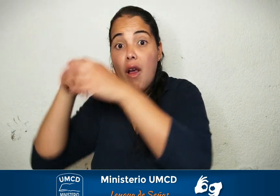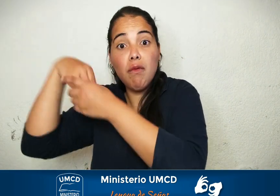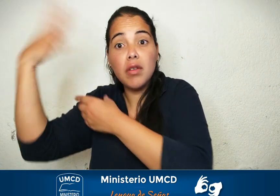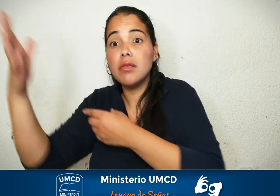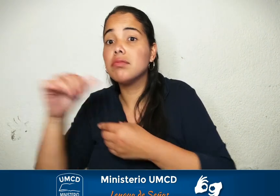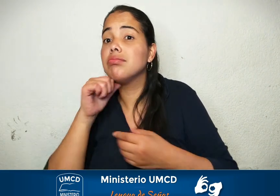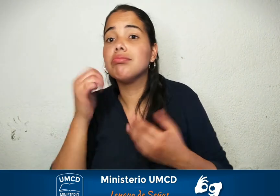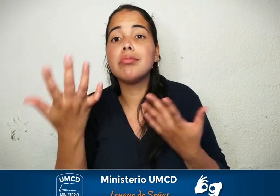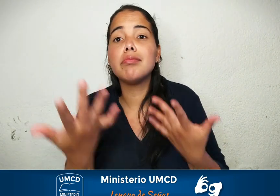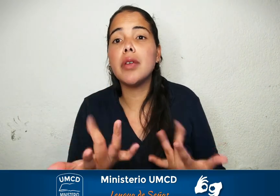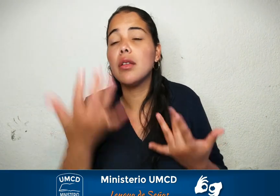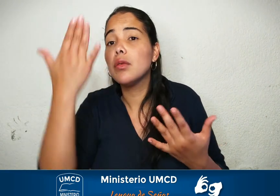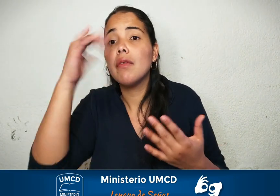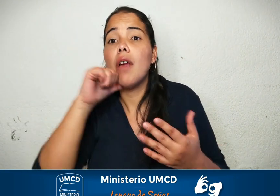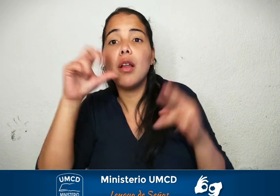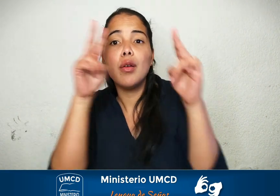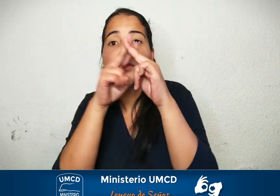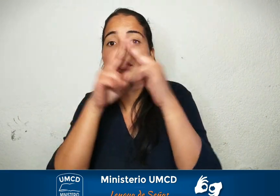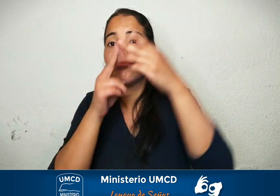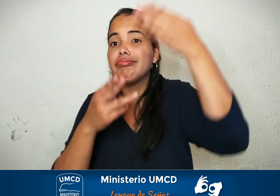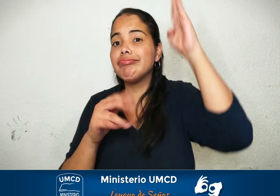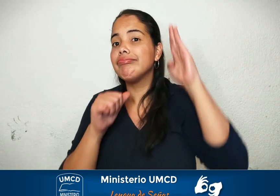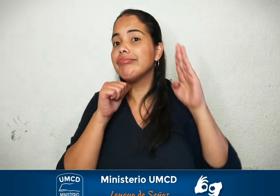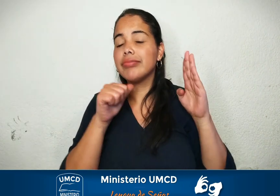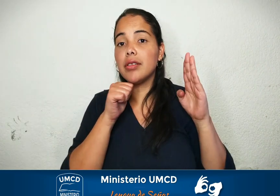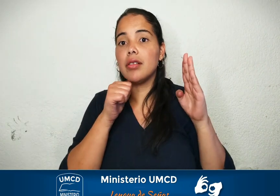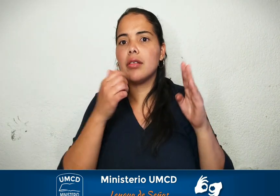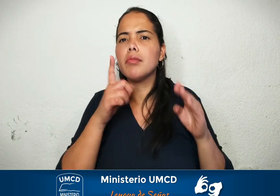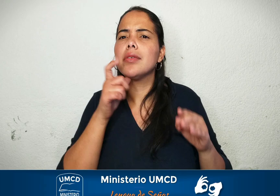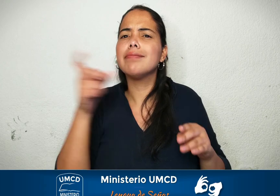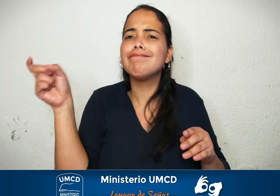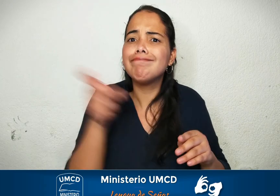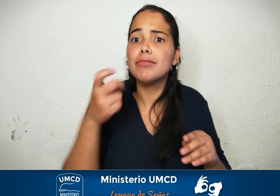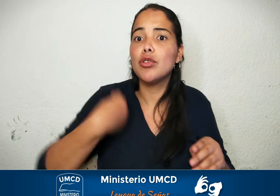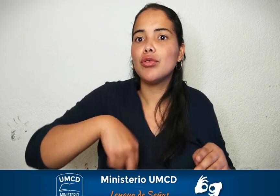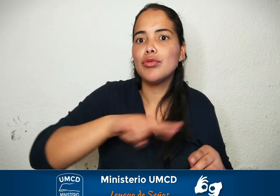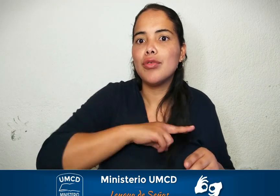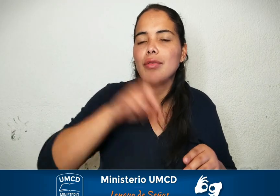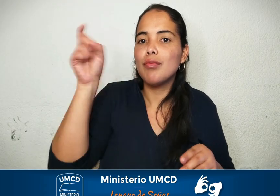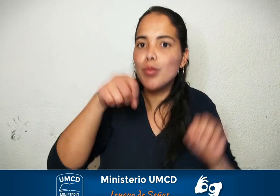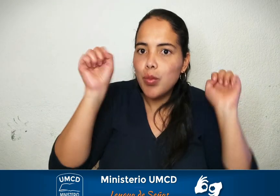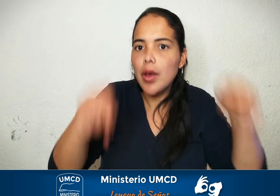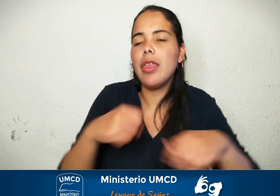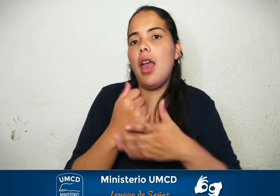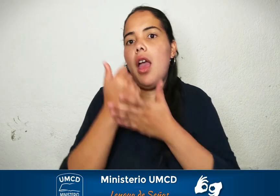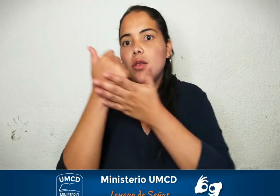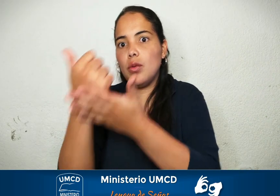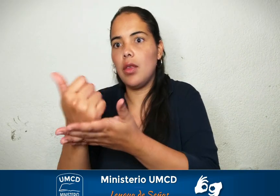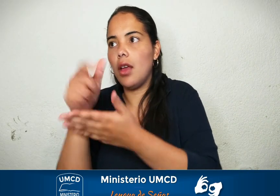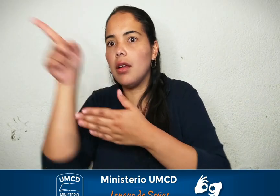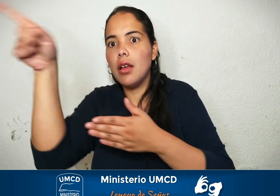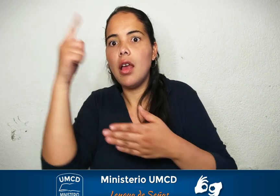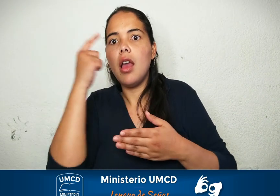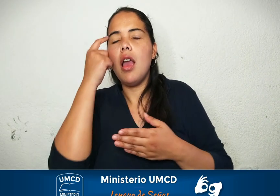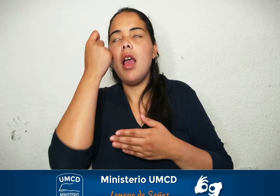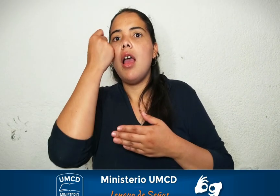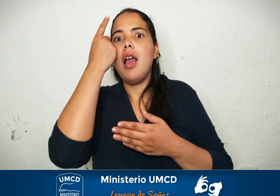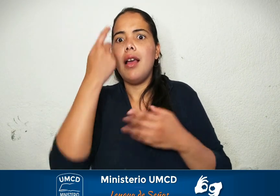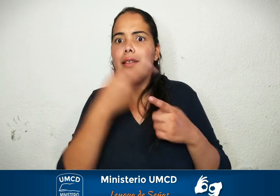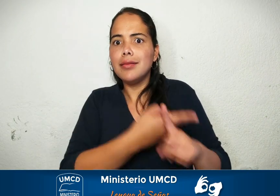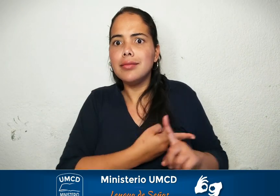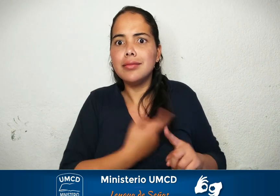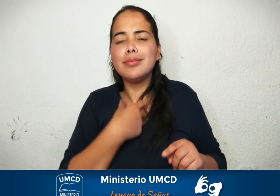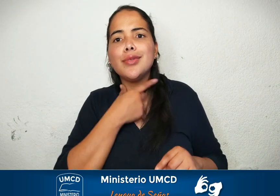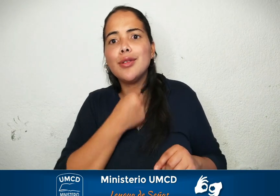muchos que están esperando nuestro mensaje y muchos de ellos no saben que nosotros lo